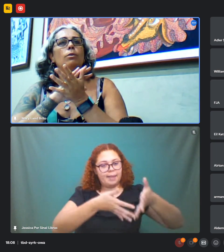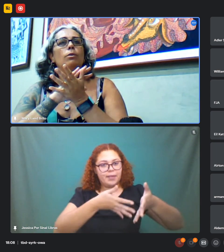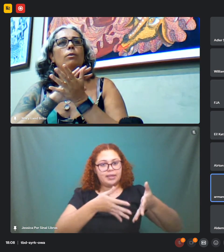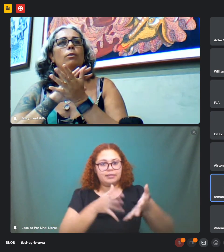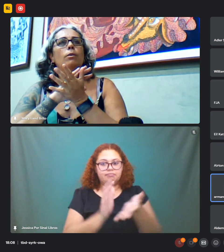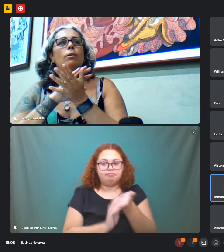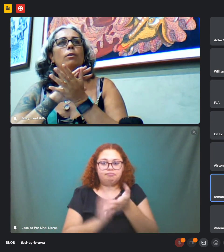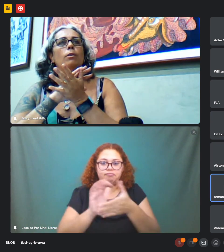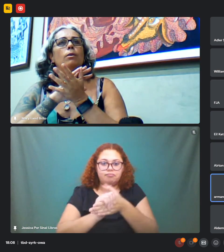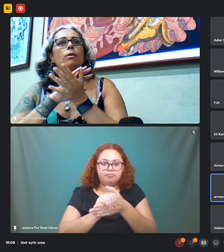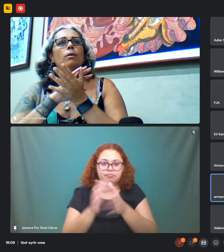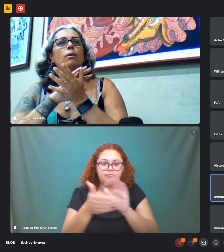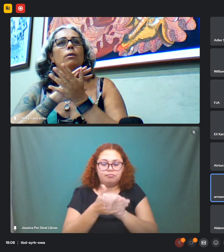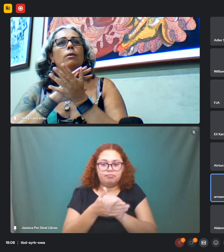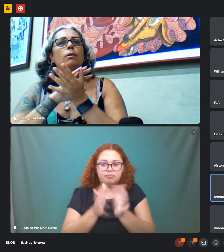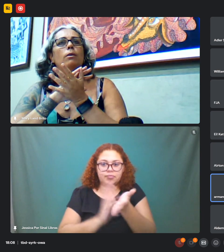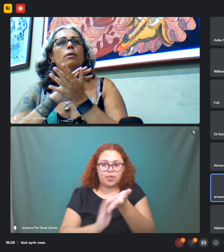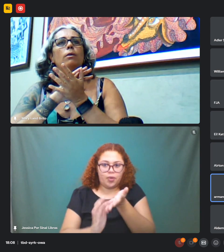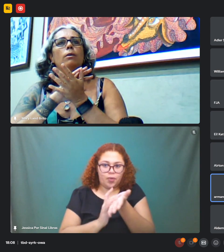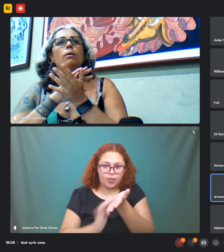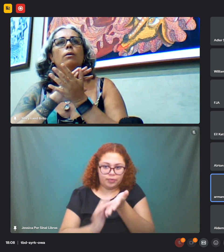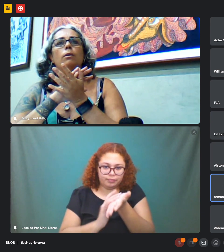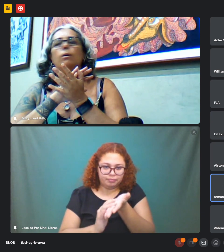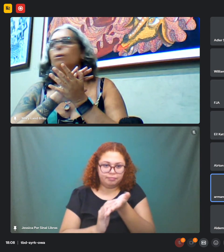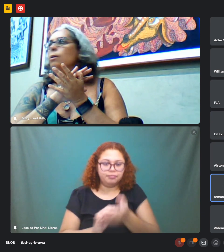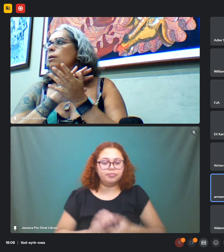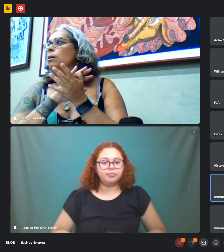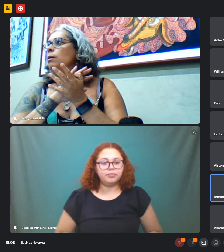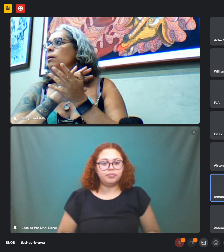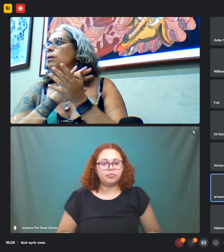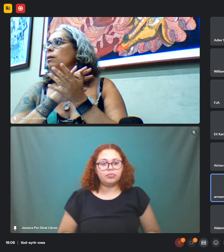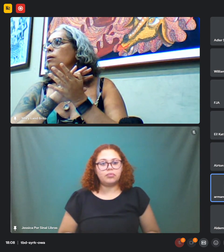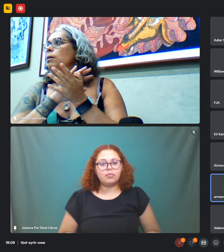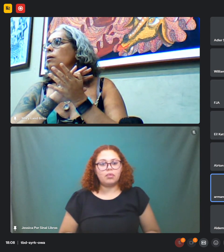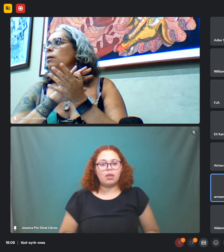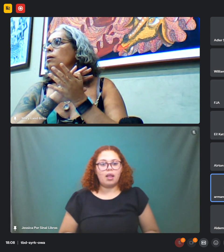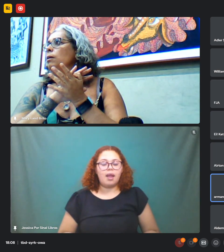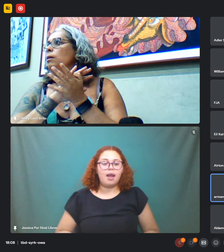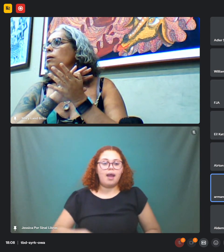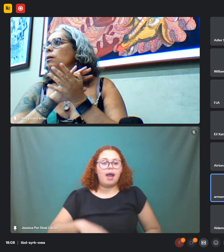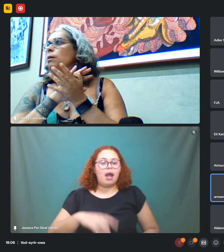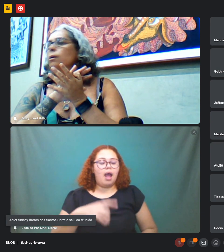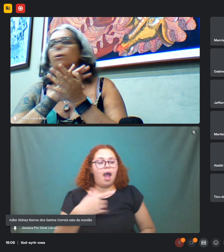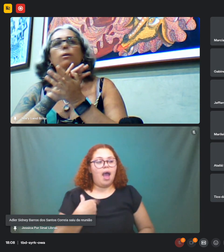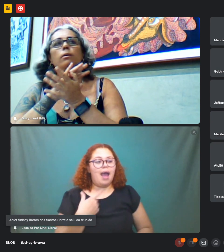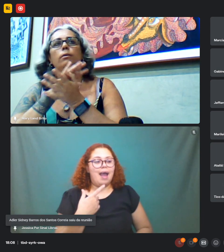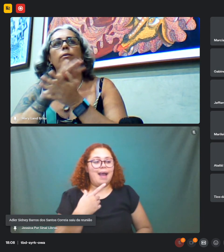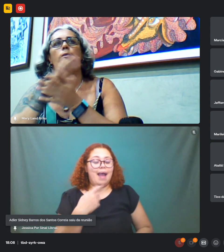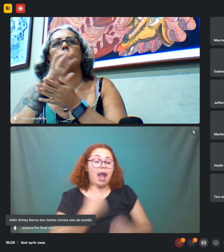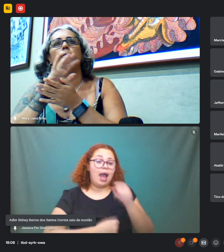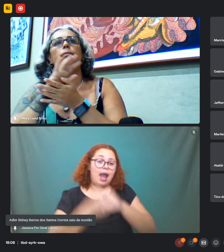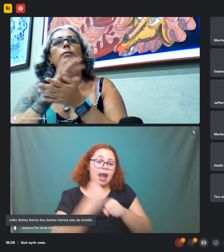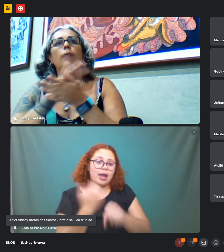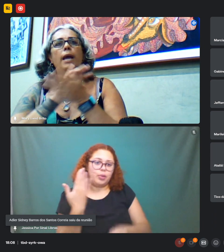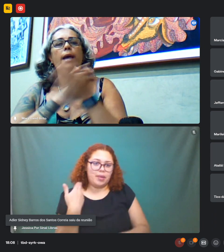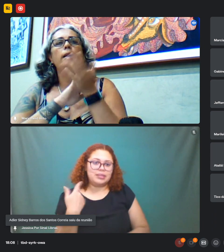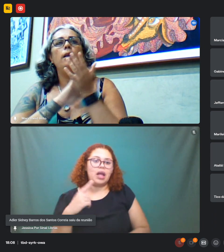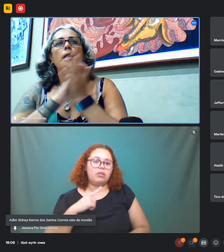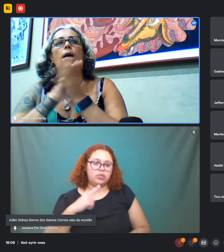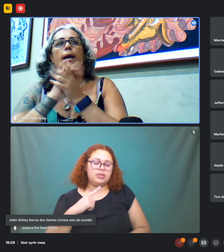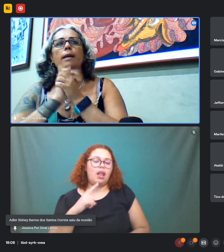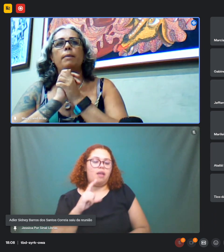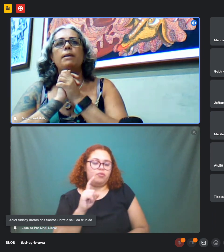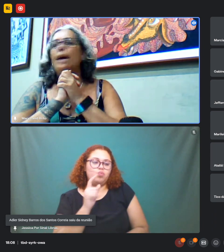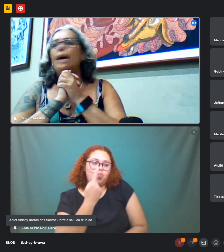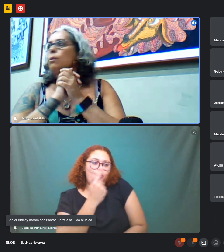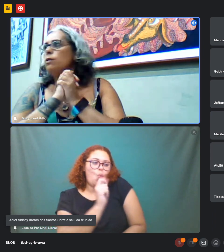Um ano passado a gente teve um aluno nesse sentido aí, foi o Malcais, que passou pra gente, que a gente foi um desafio grande, que é meio complicado. Né?